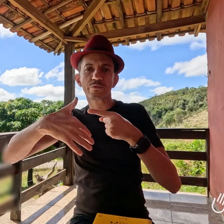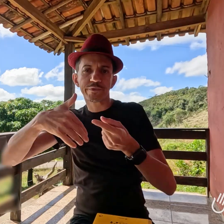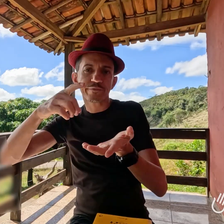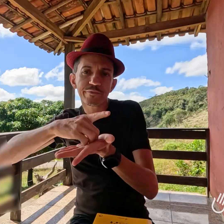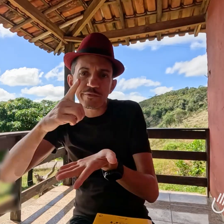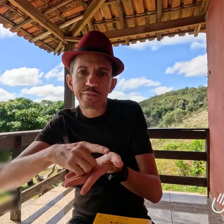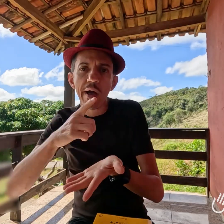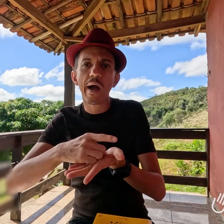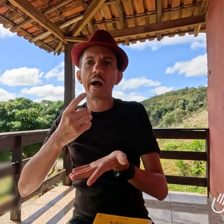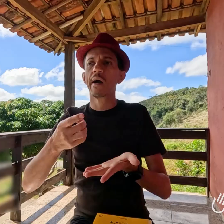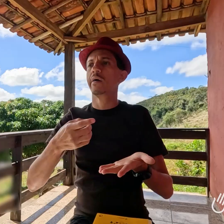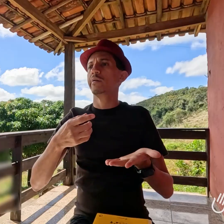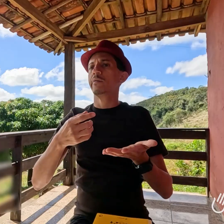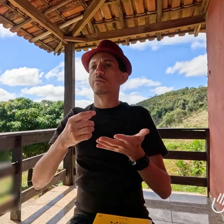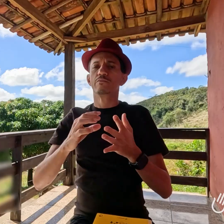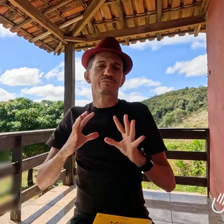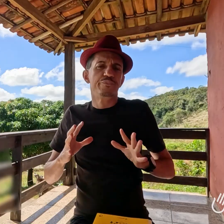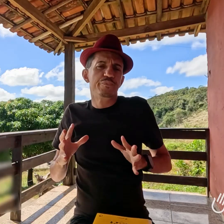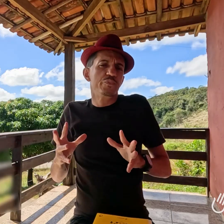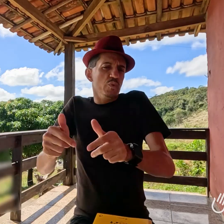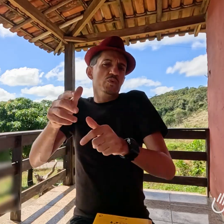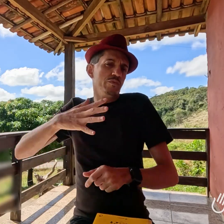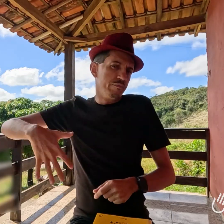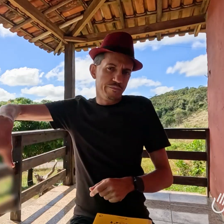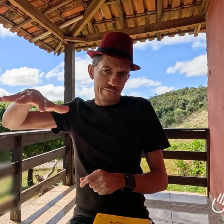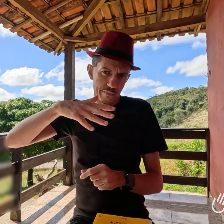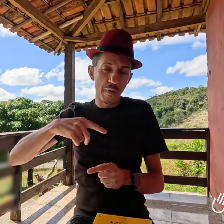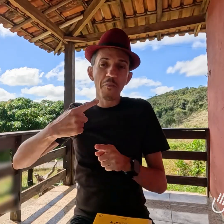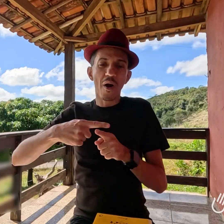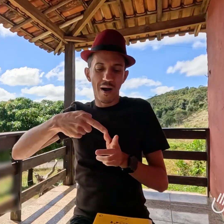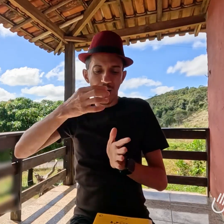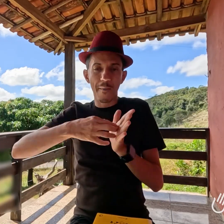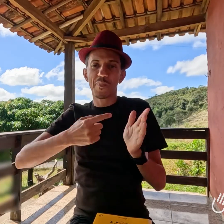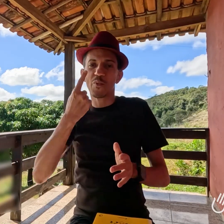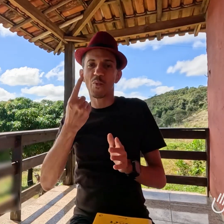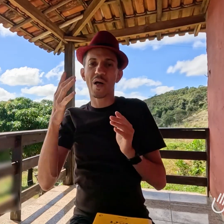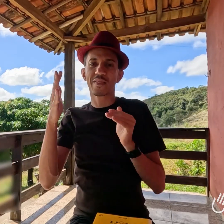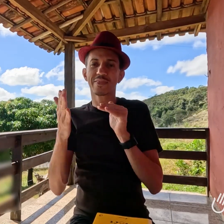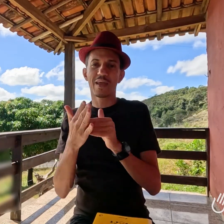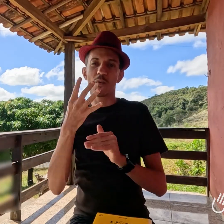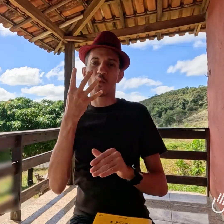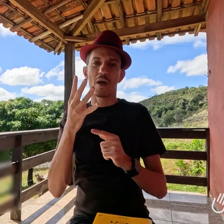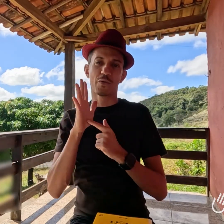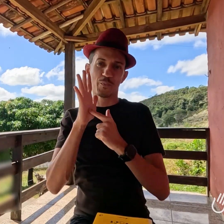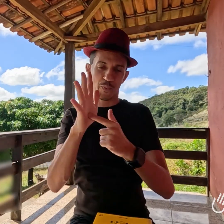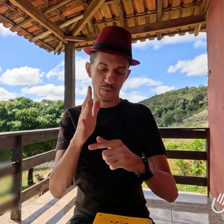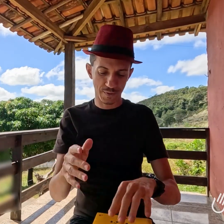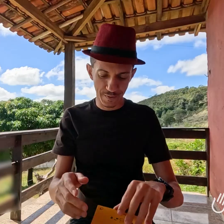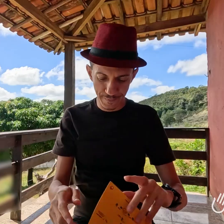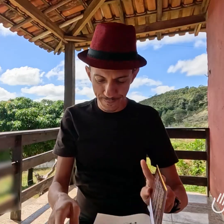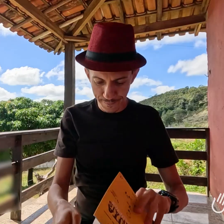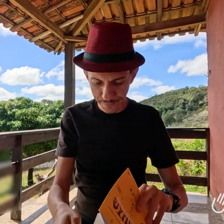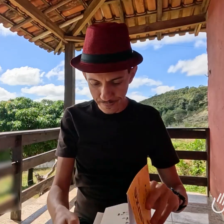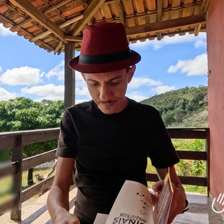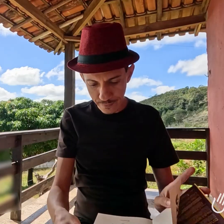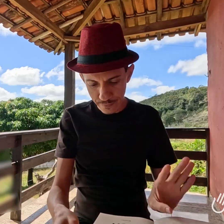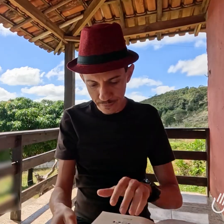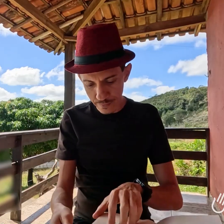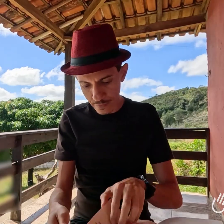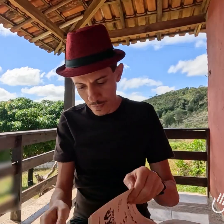mostra isso nos capítulos iniciais. A área de glossários, desenvolvimento de tecnologias, de dicionários, isso está nos capítulos